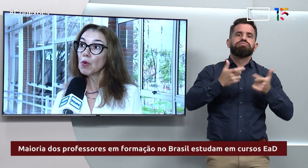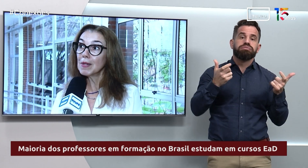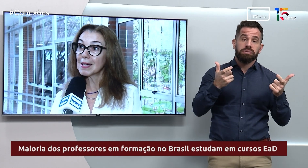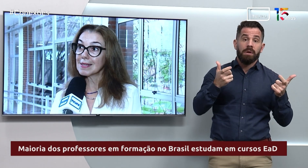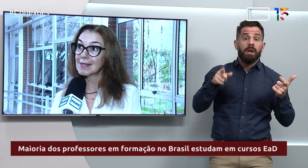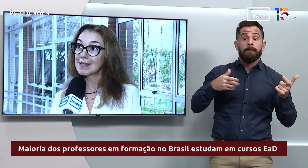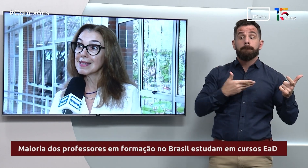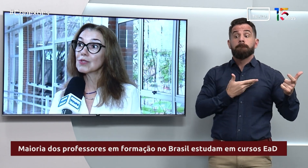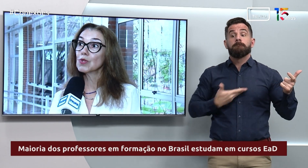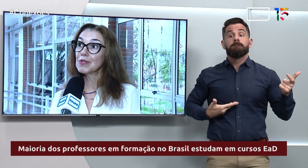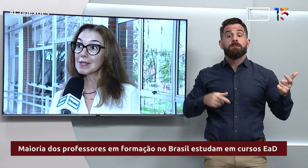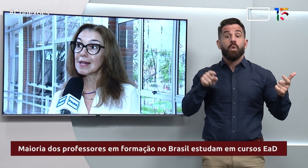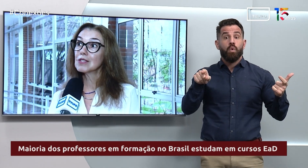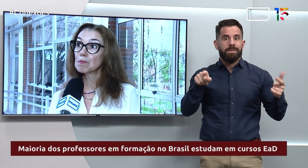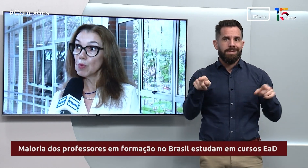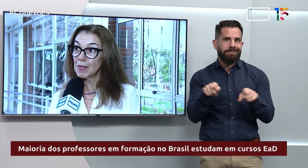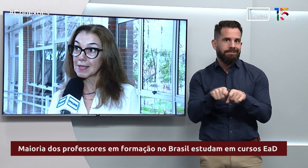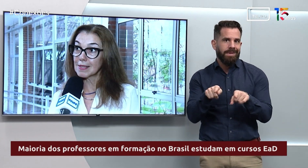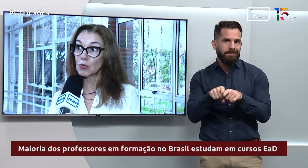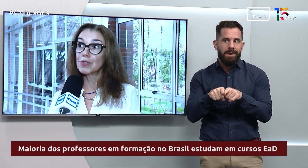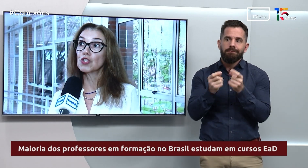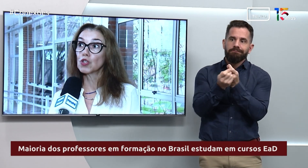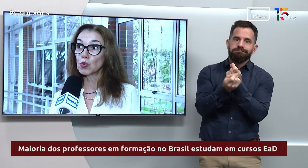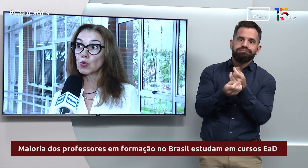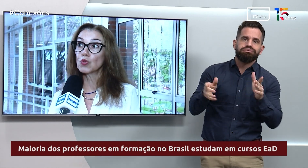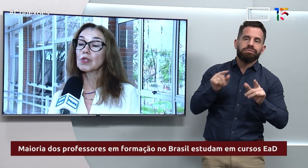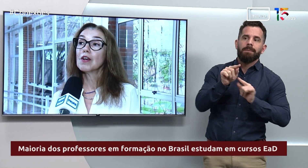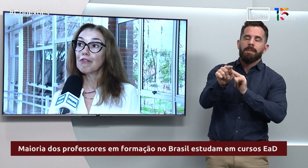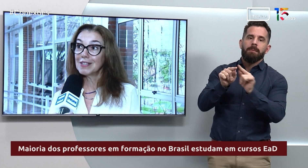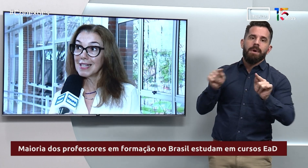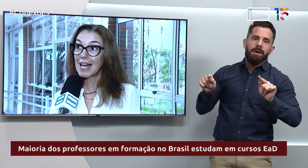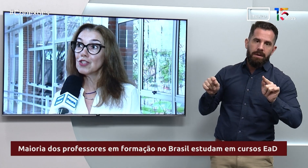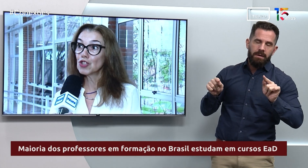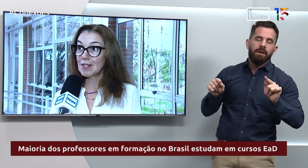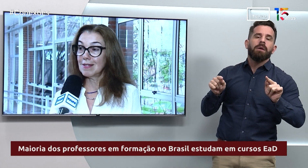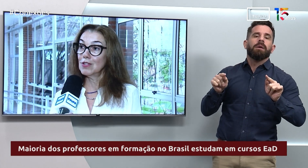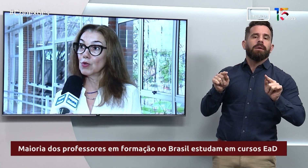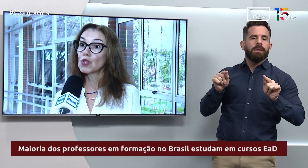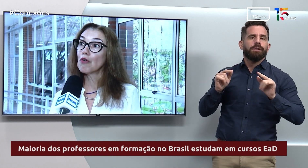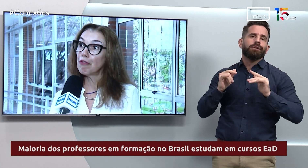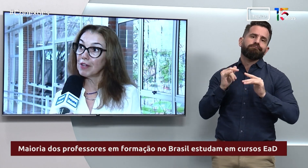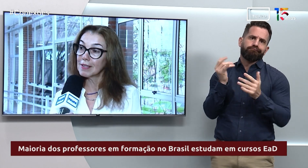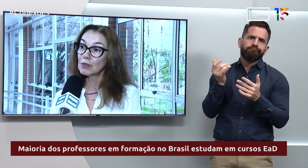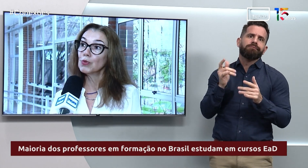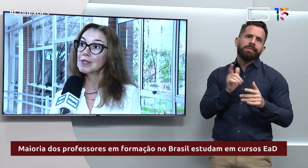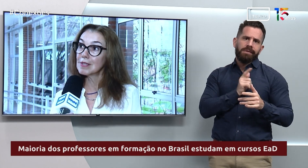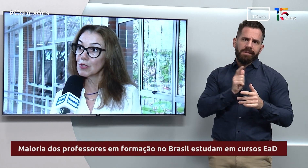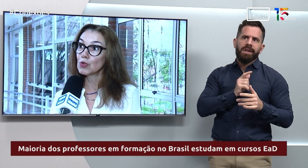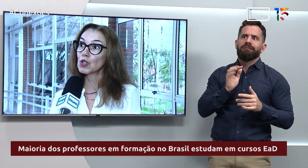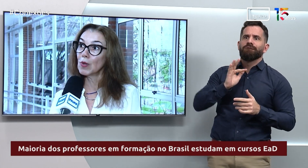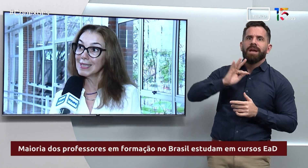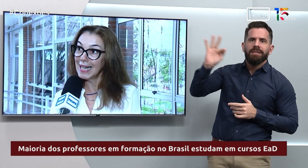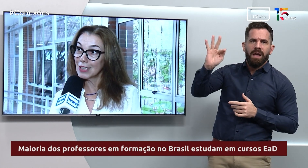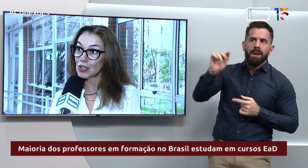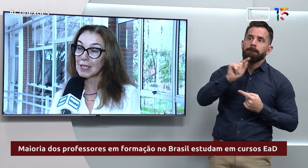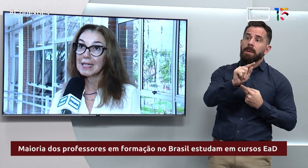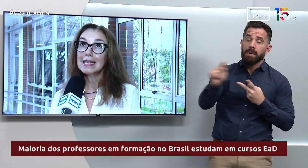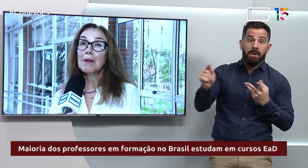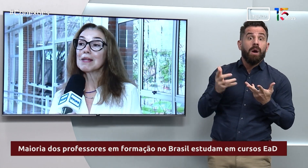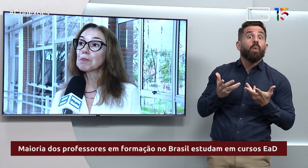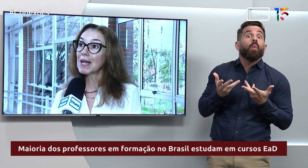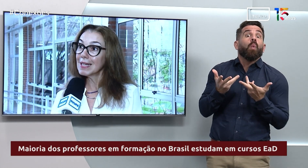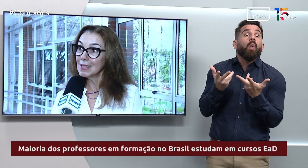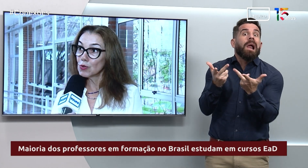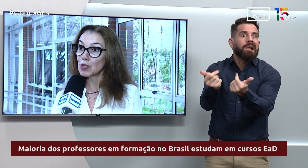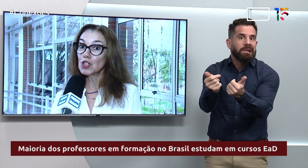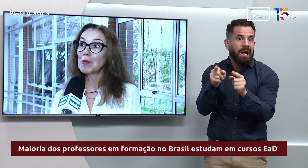instituições públicas, nas universidades públicas, nos institutos federais de ensino, que ofertam um ensino de qualidade.